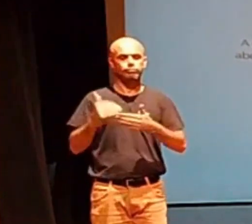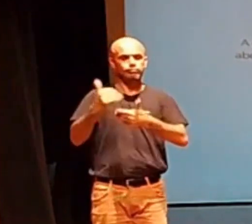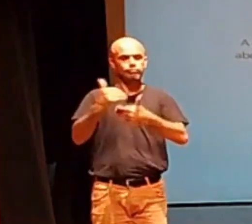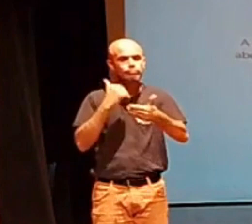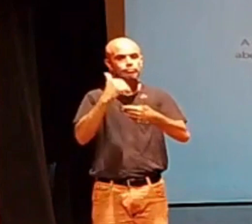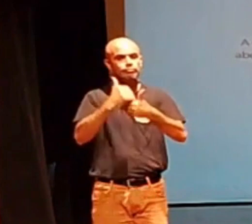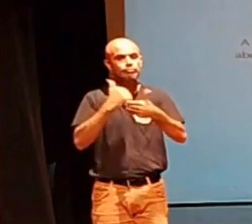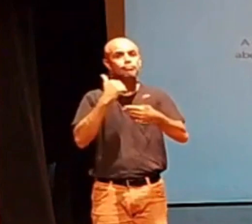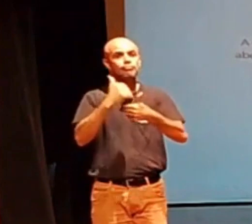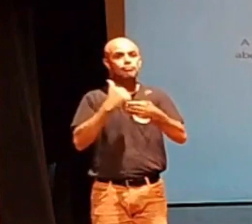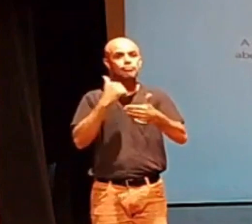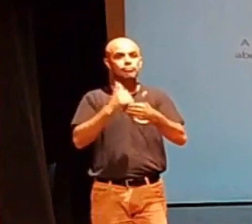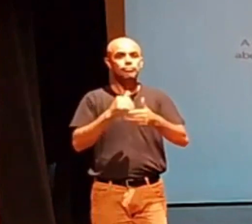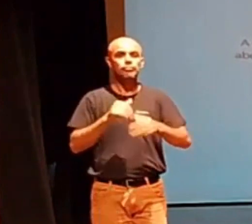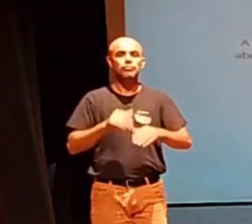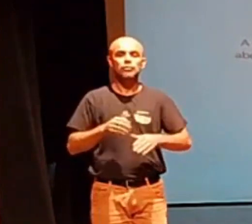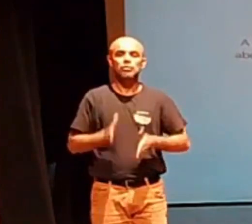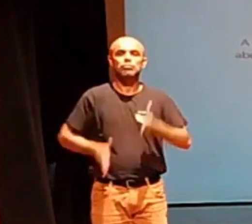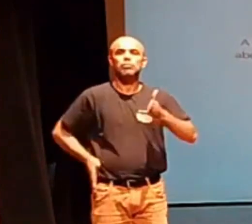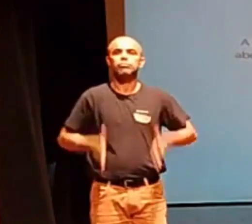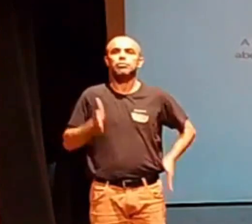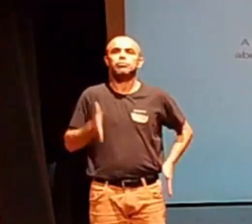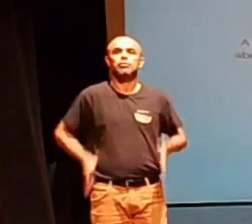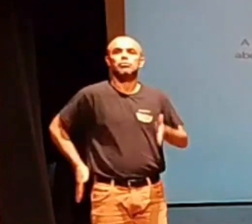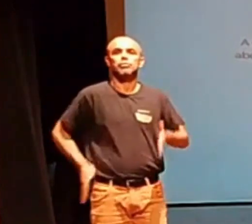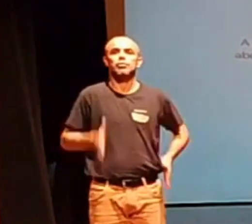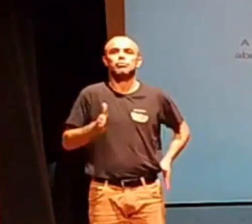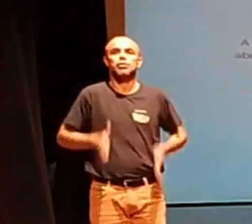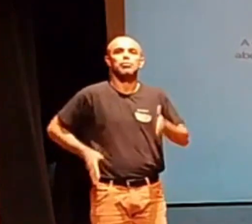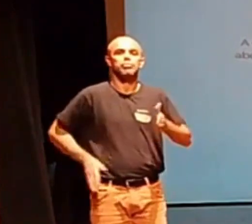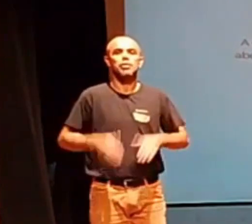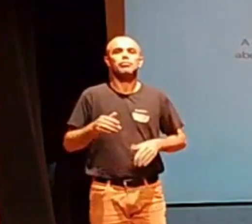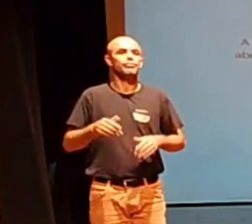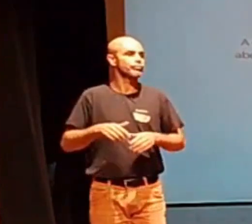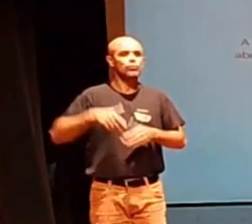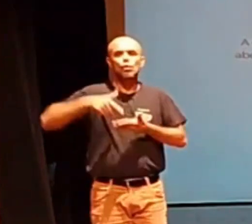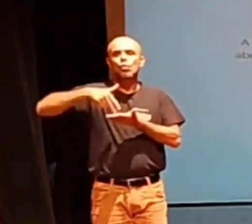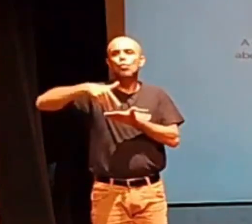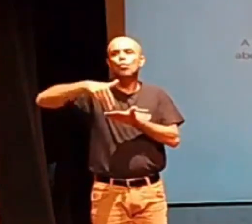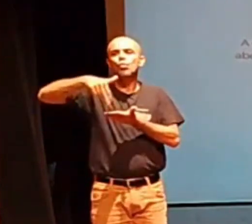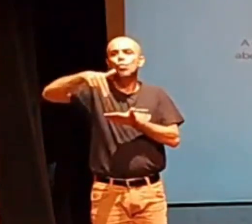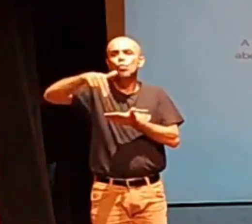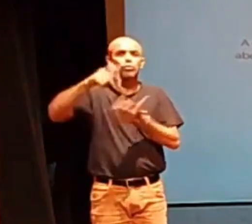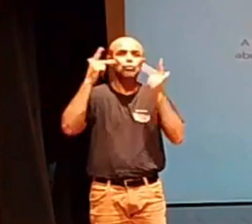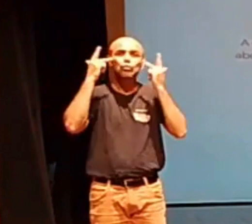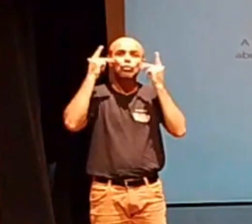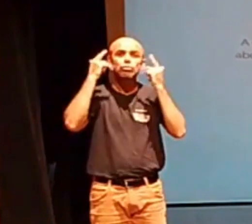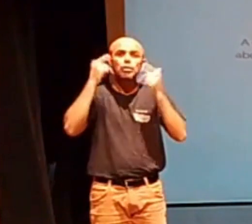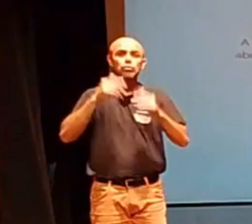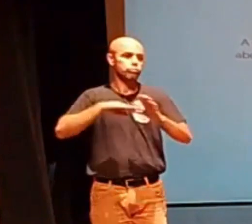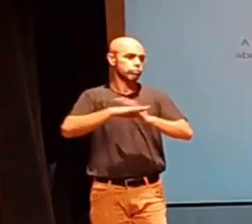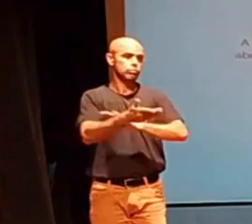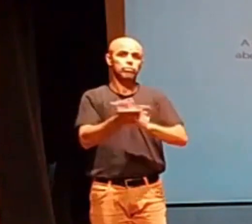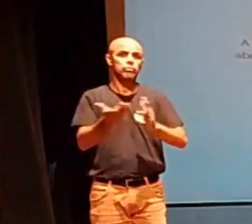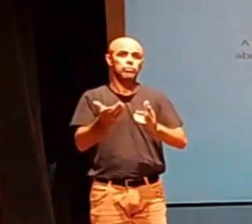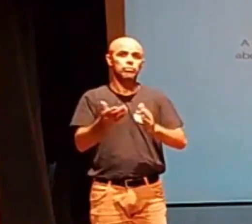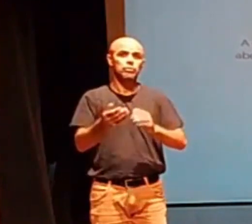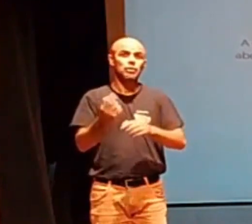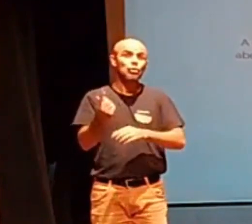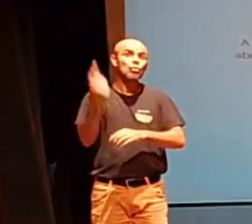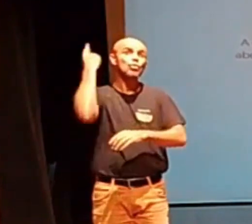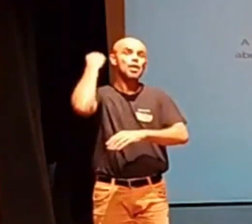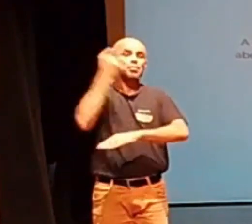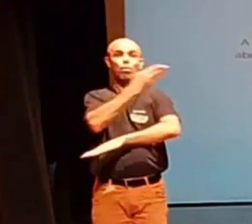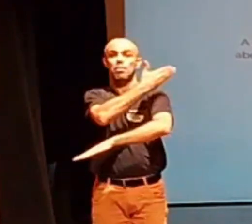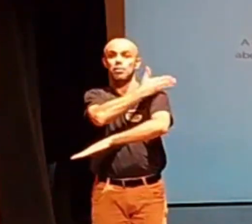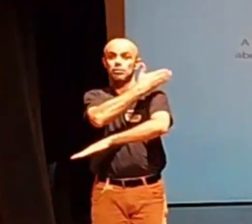as outras, faça caminhada. Caminhada a gente faz desde que o mundo é mundo. Nos tempos paleolíticos,